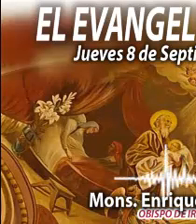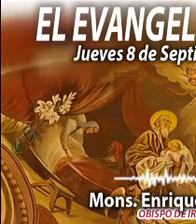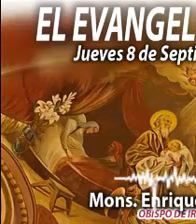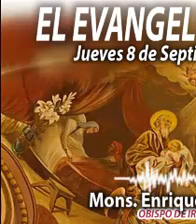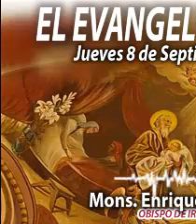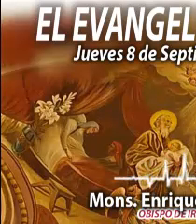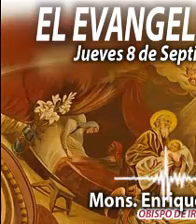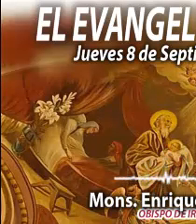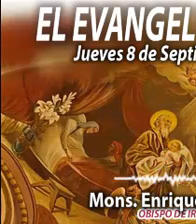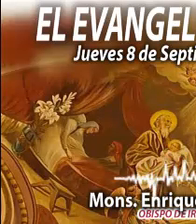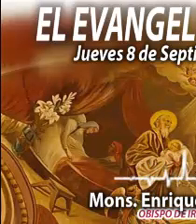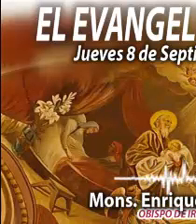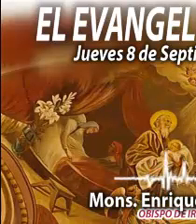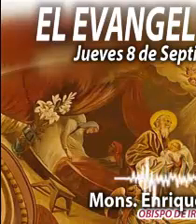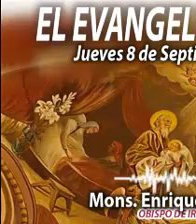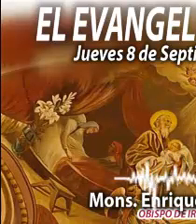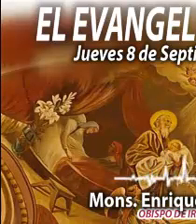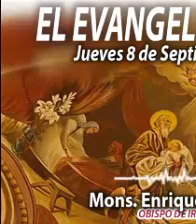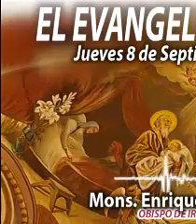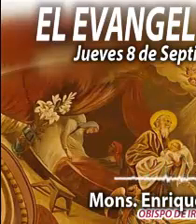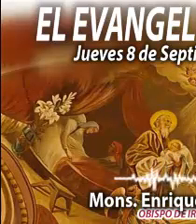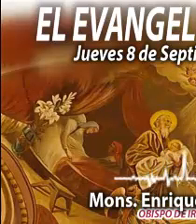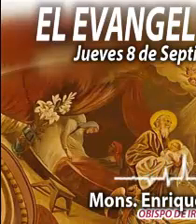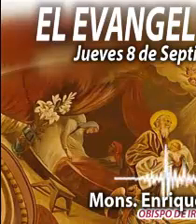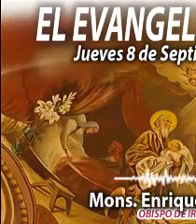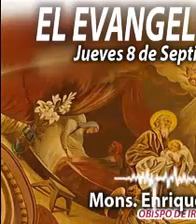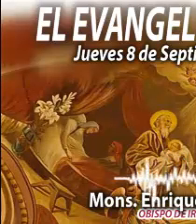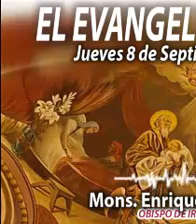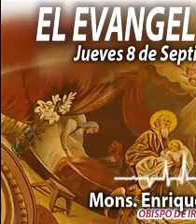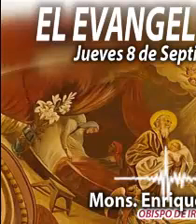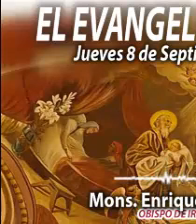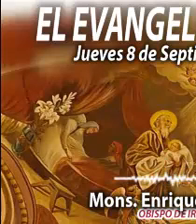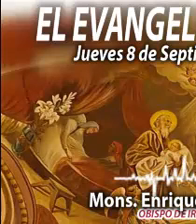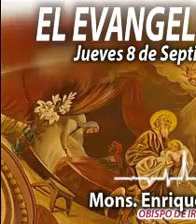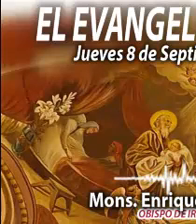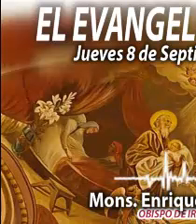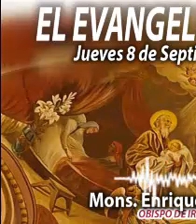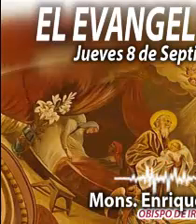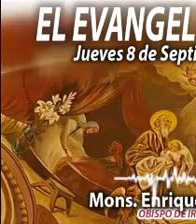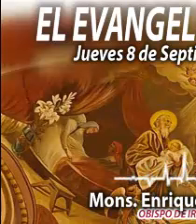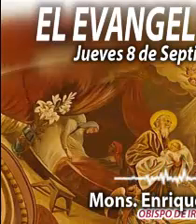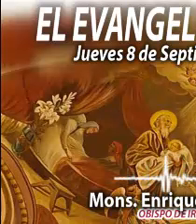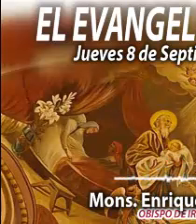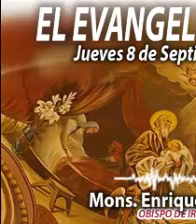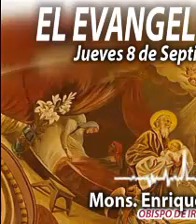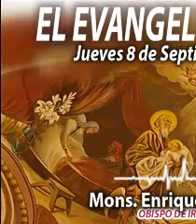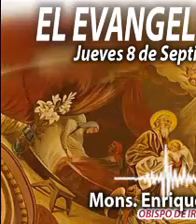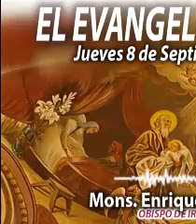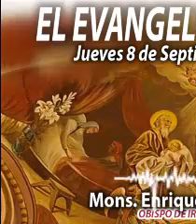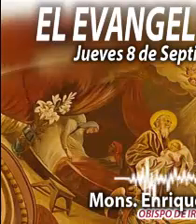día a día, alimentándonos de la palabra del Señor. En la voz de Monseñor Enrique